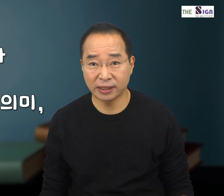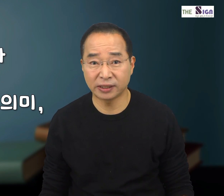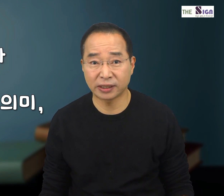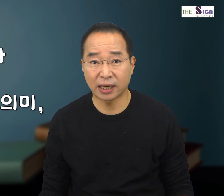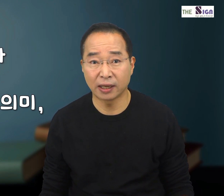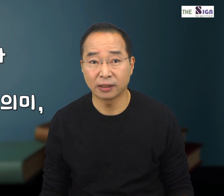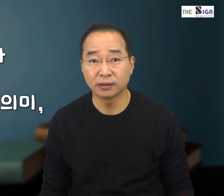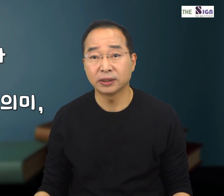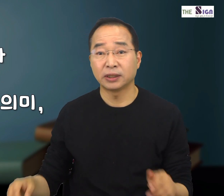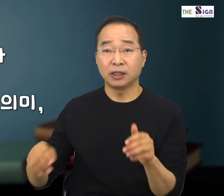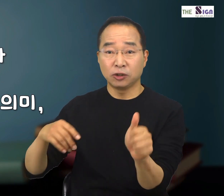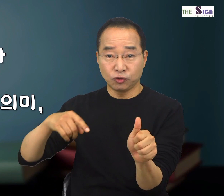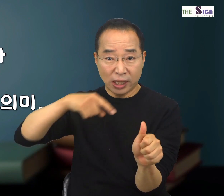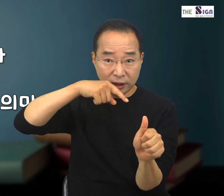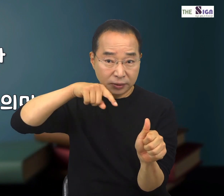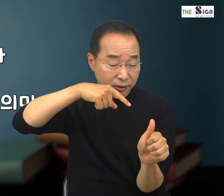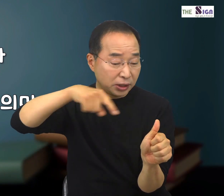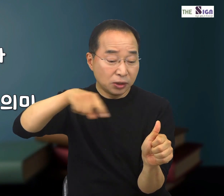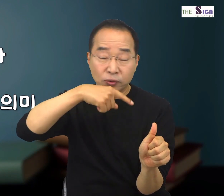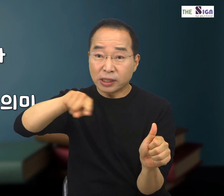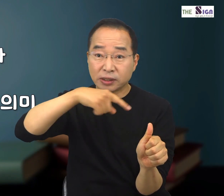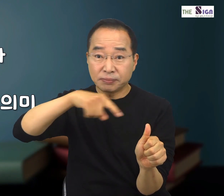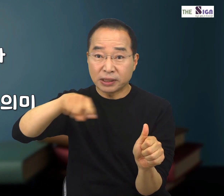가르치다. 수아는 이 동작을 씁니다.